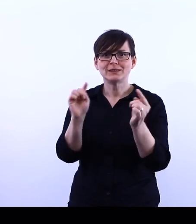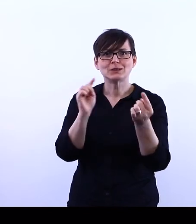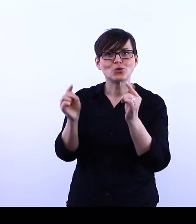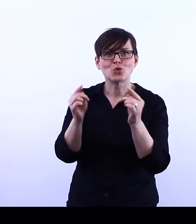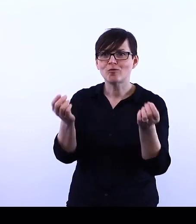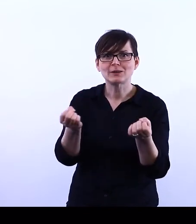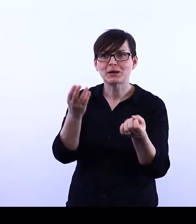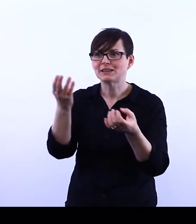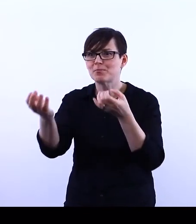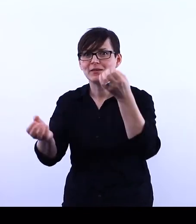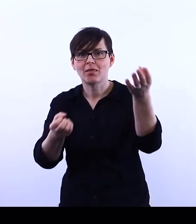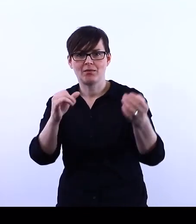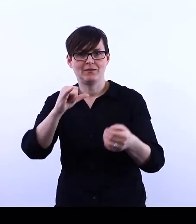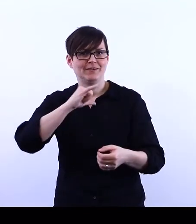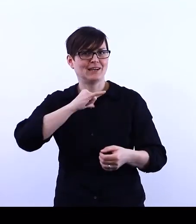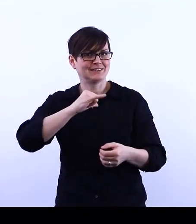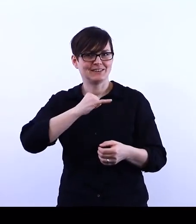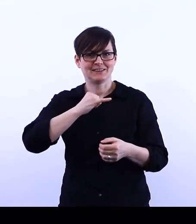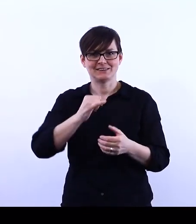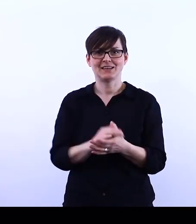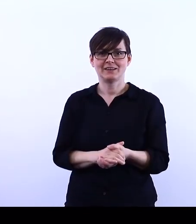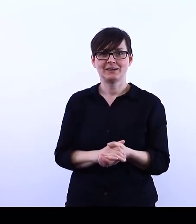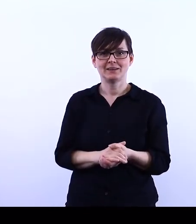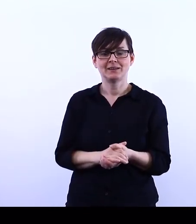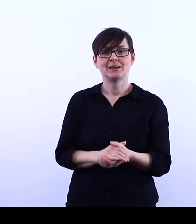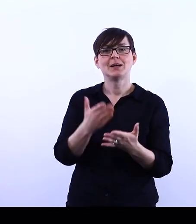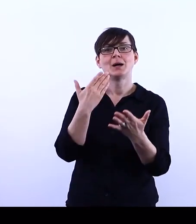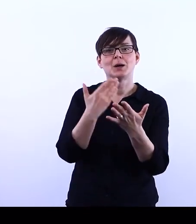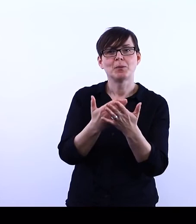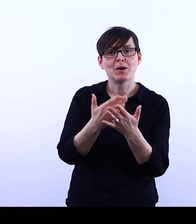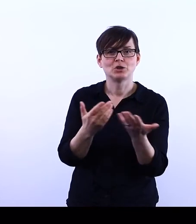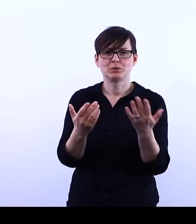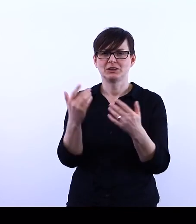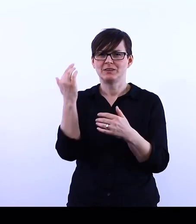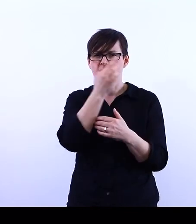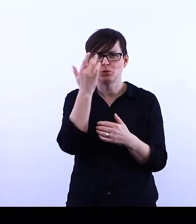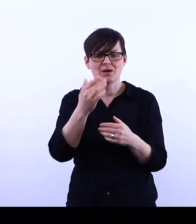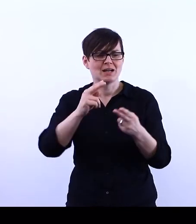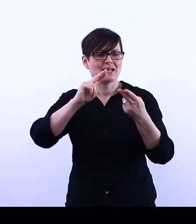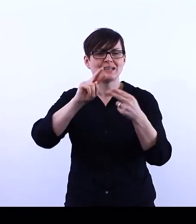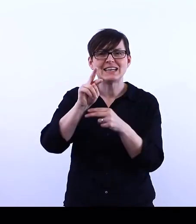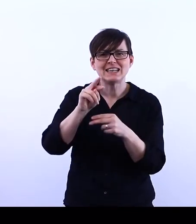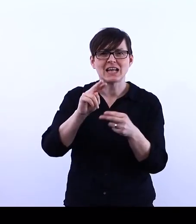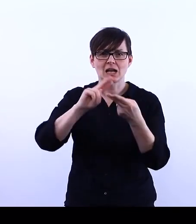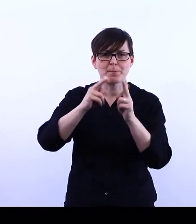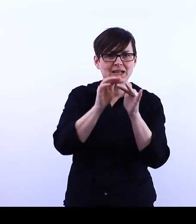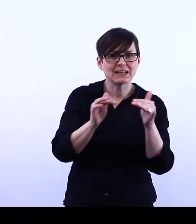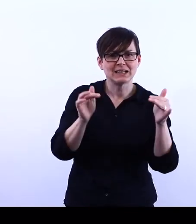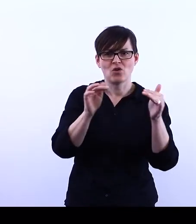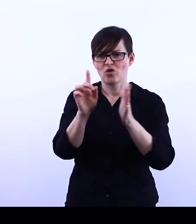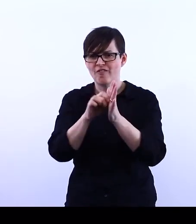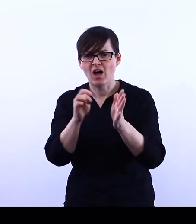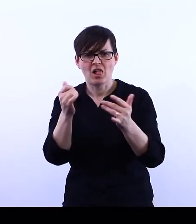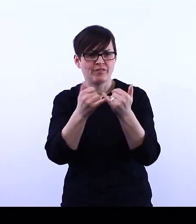in der Entwicklung von diesem Wahltool und dieser ganzen Frage von digitalen Mitgliederversammlungen auch